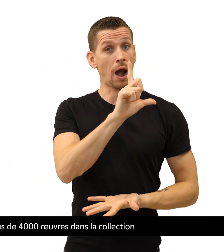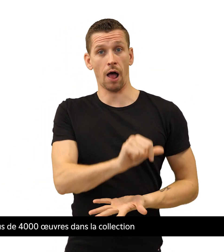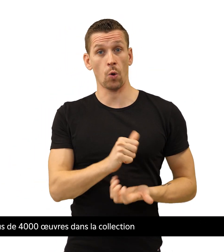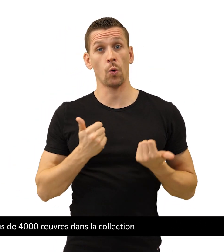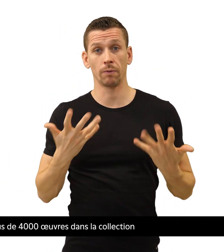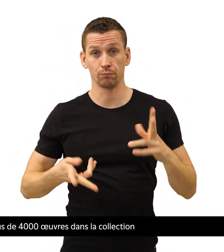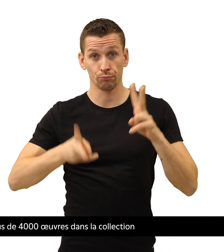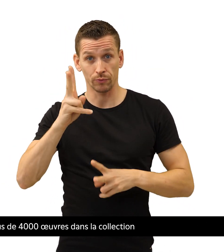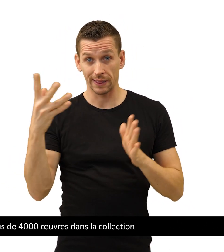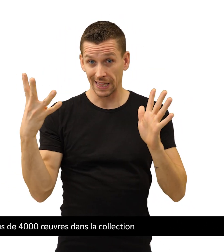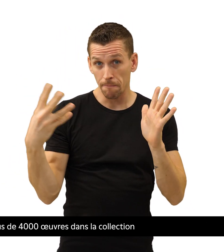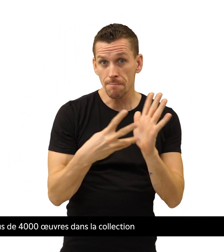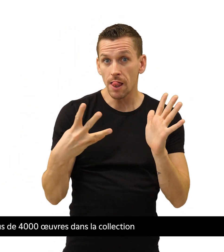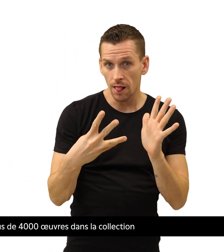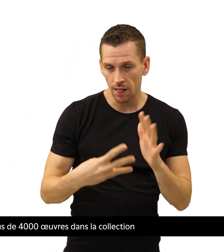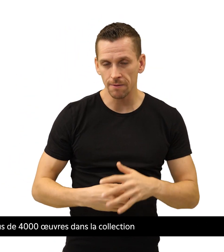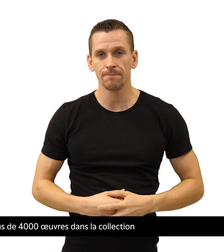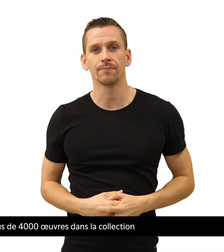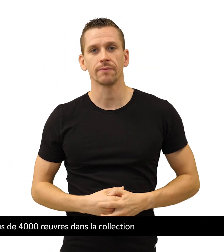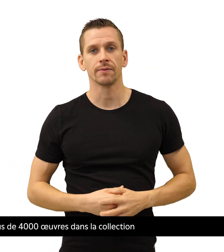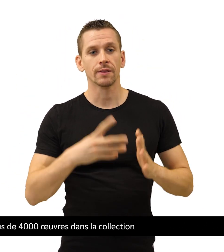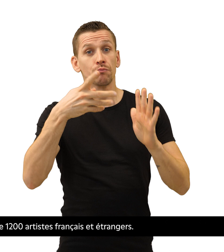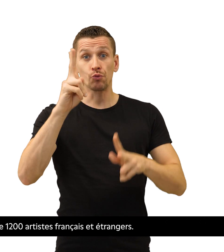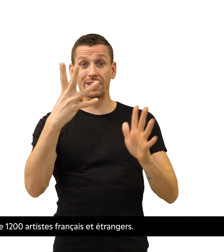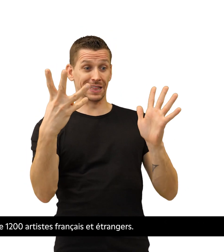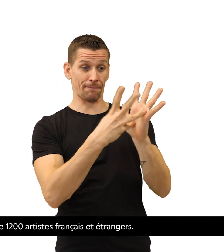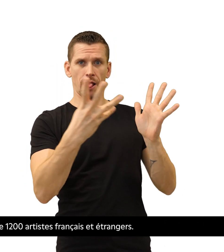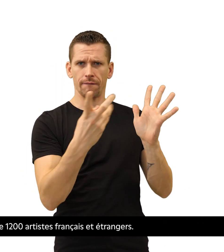À ce jour, il y a plus de 4000 œuvres dans la collection,